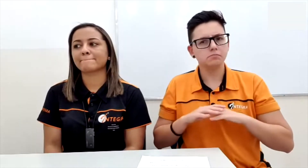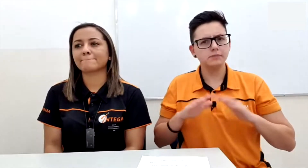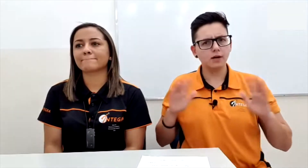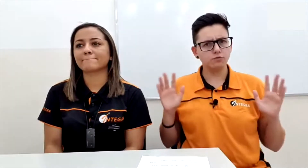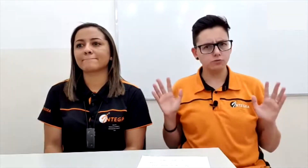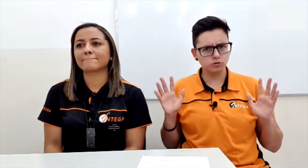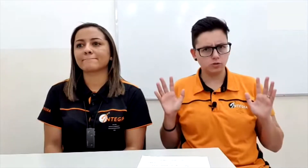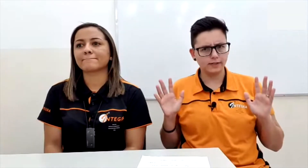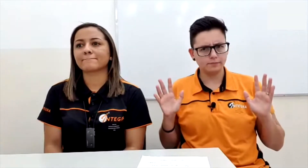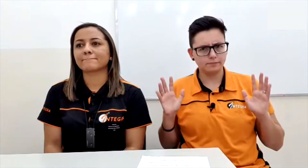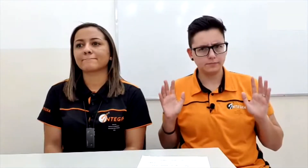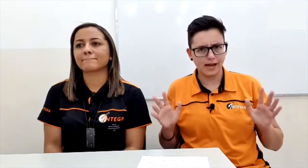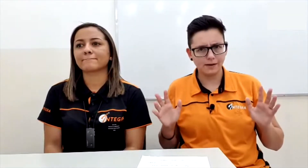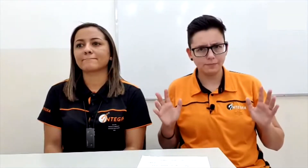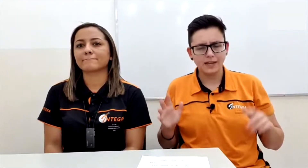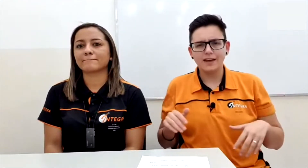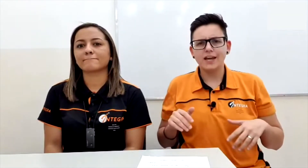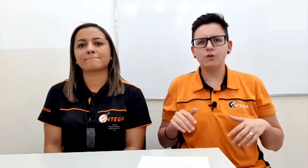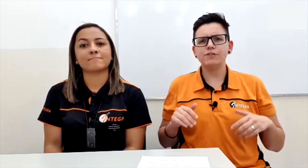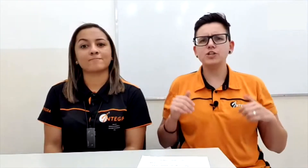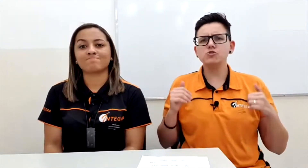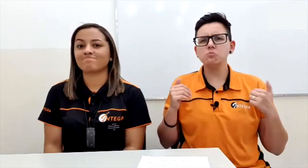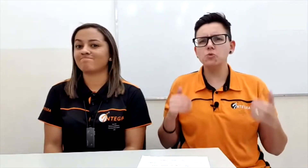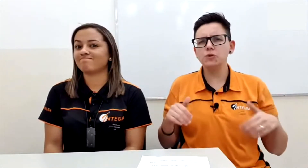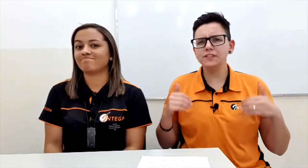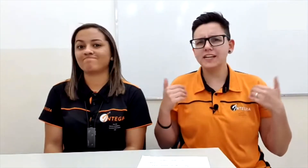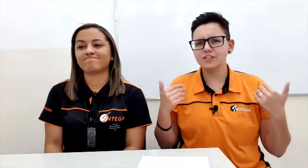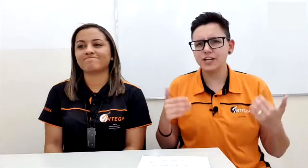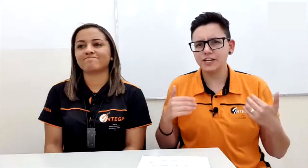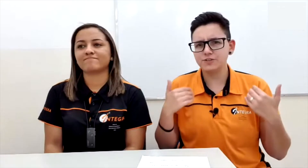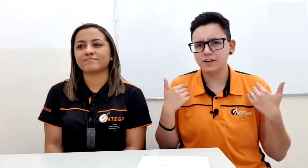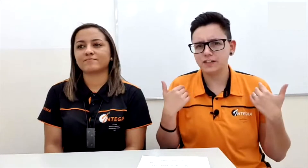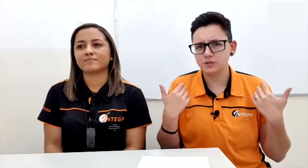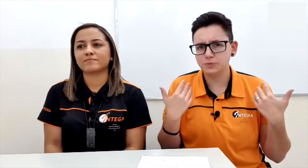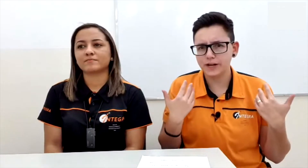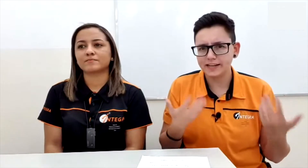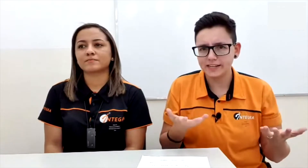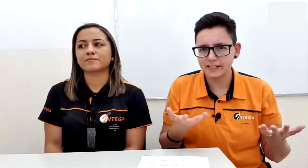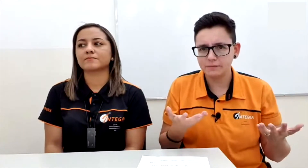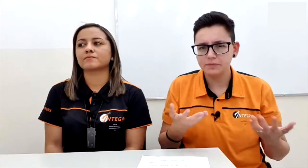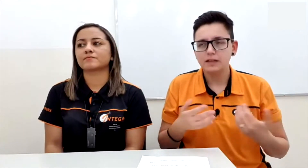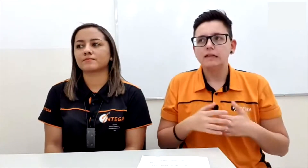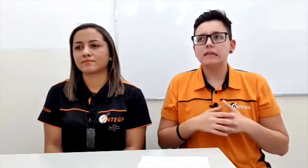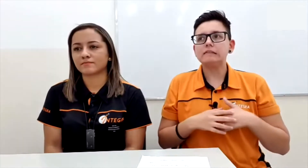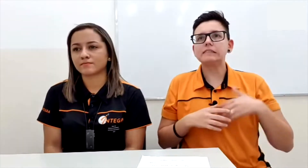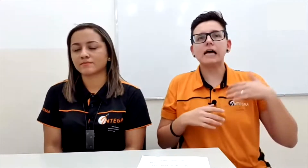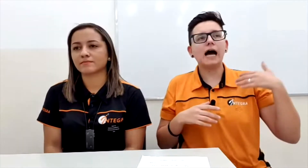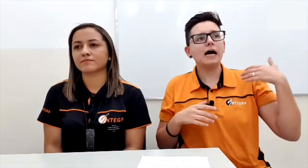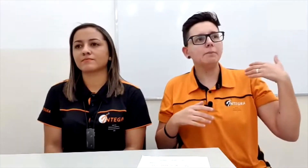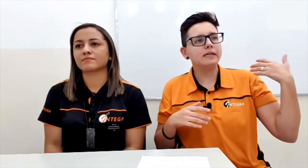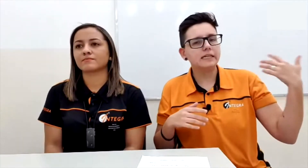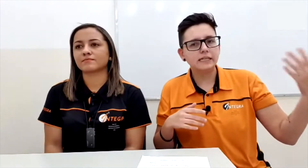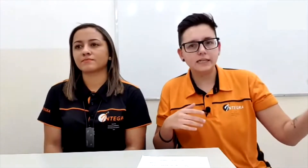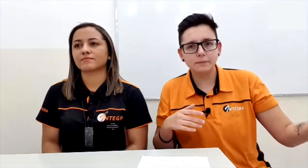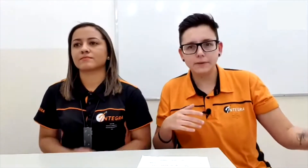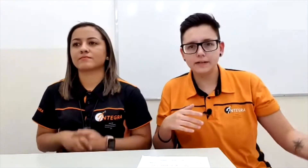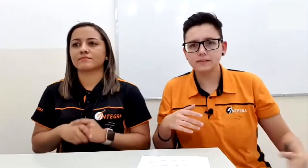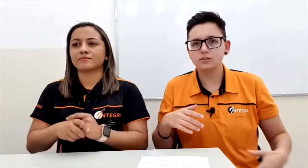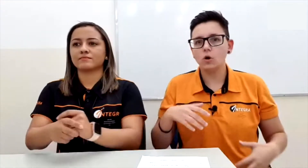não funciona, tá? Eu vejo muita gente falando por aí que sabe Libras ou